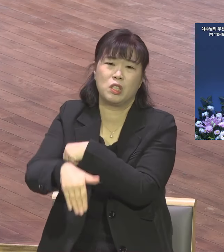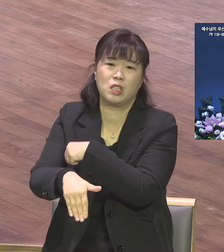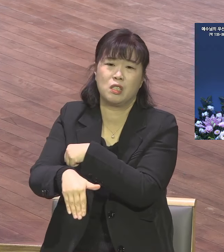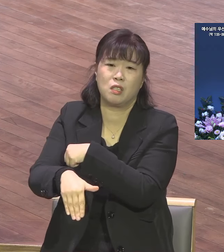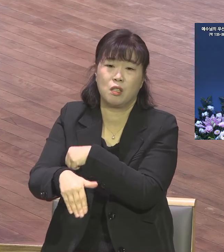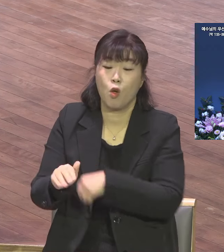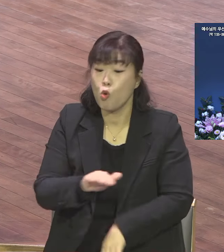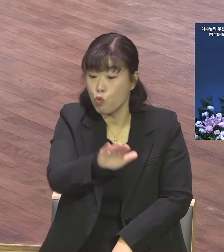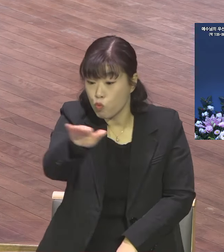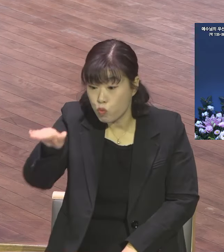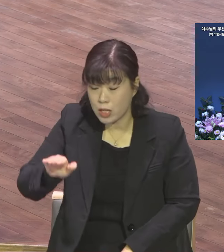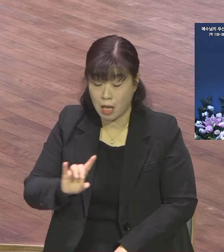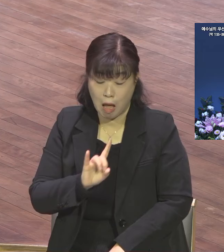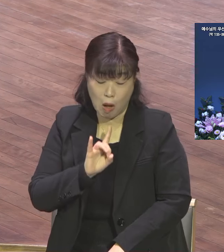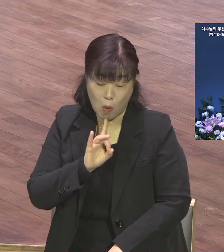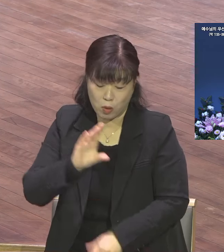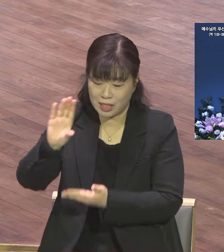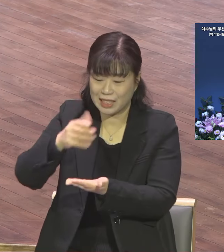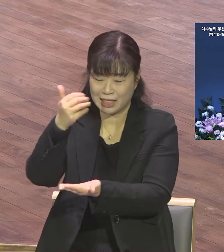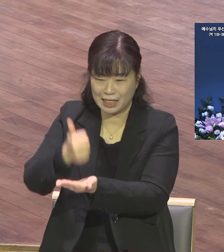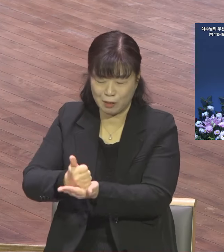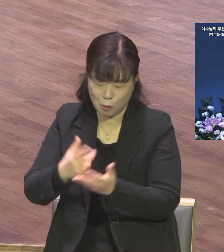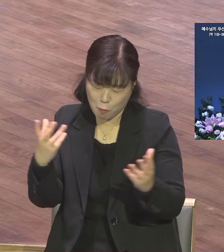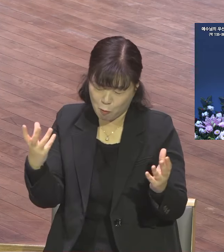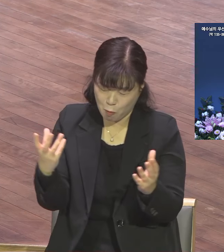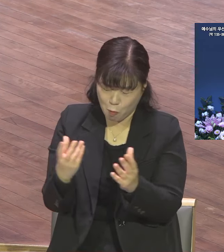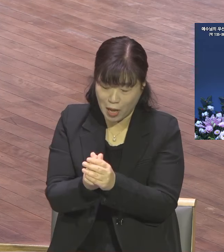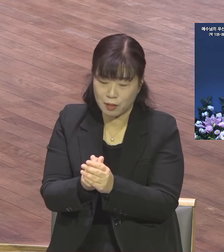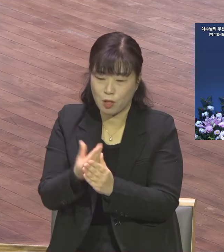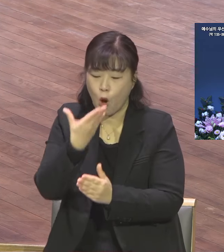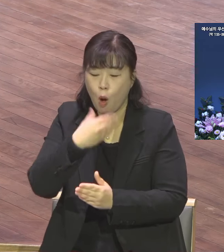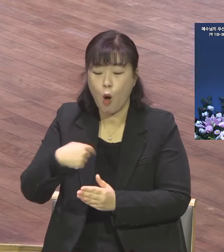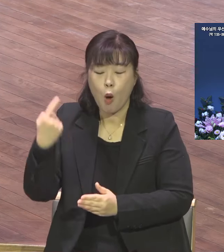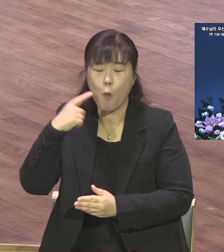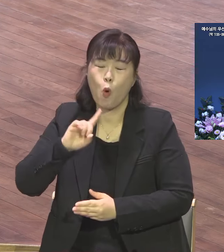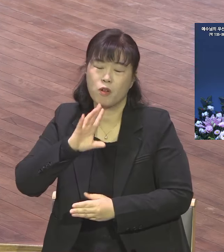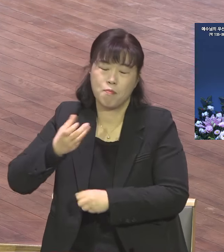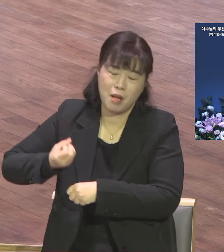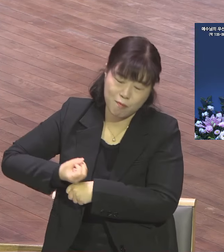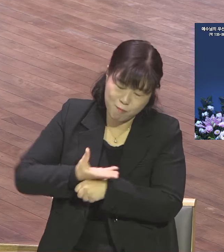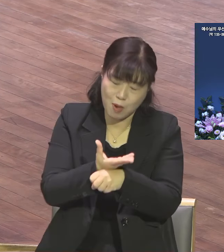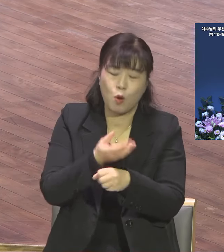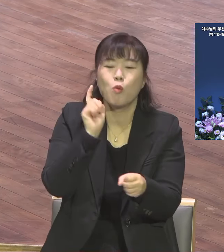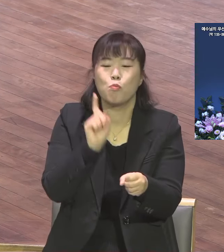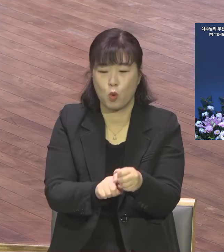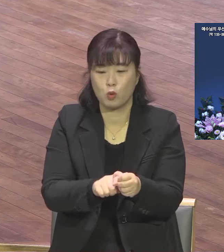말하는 절대망대를 세우기 위해서 이번 집회가 진행이 되었습니다. 파나베 이